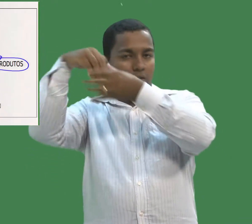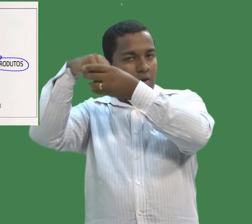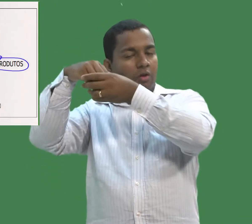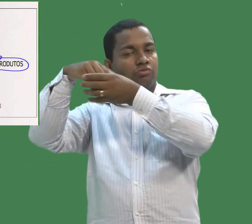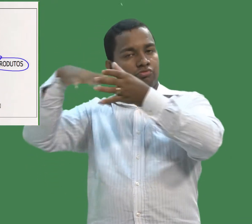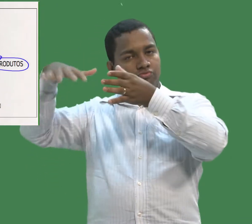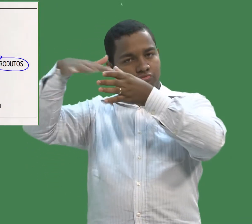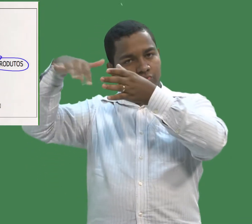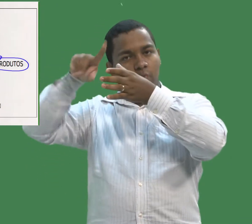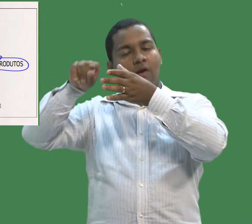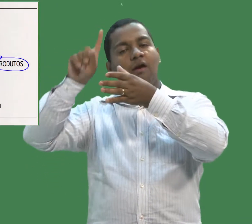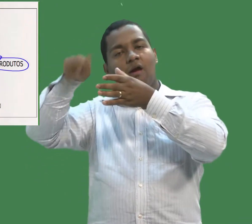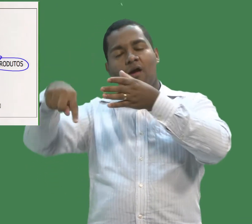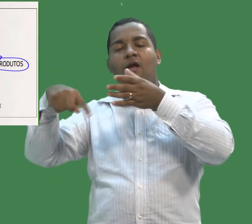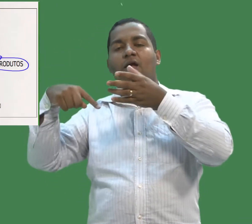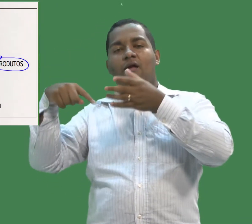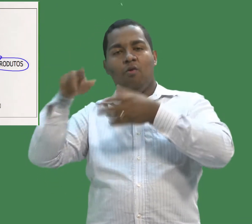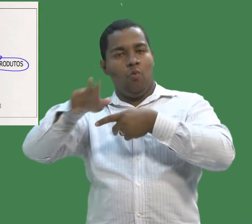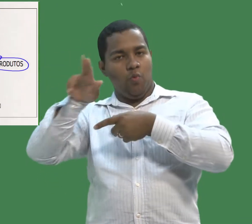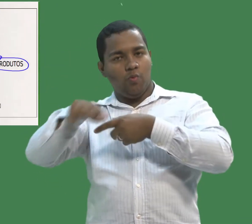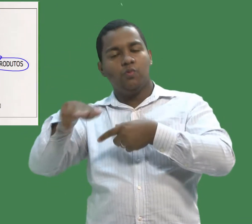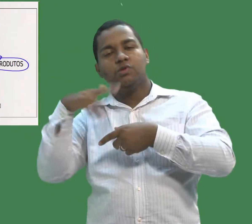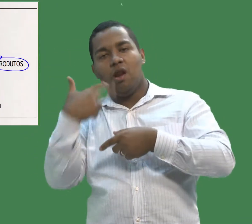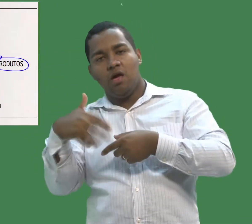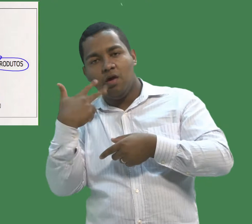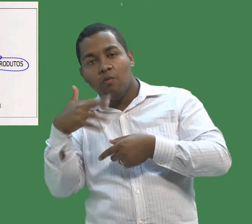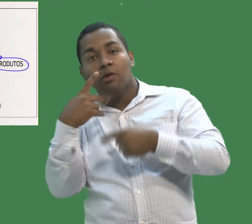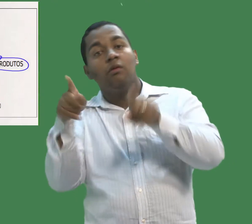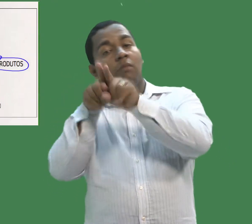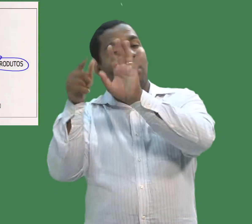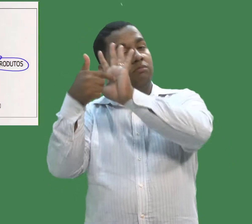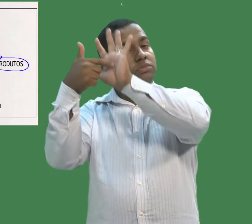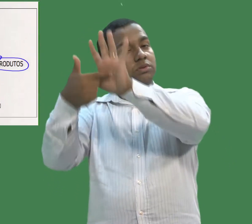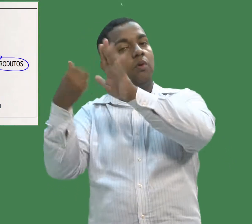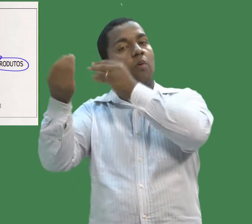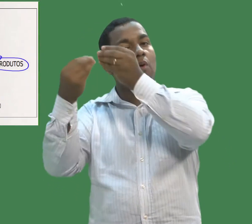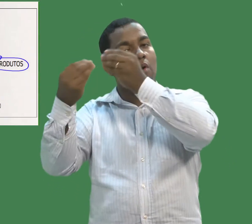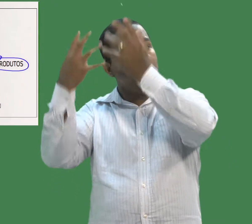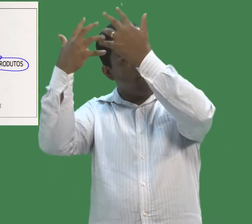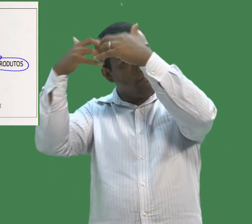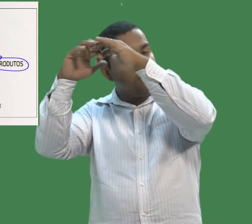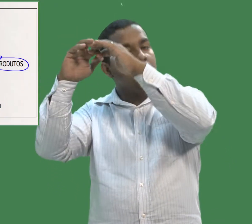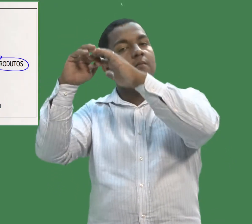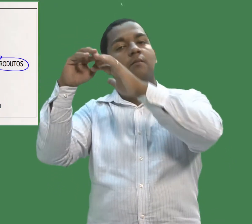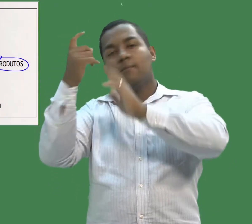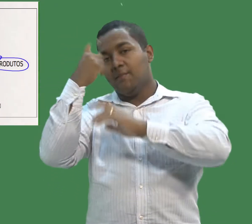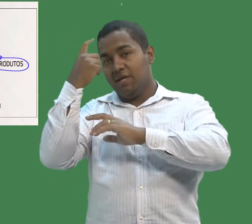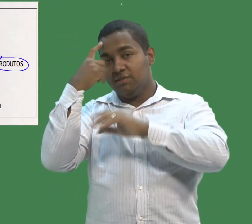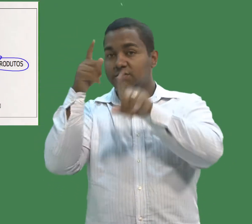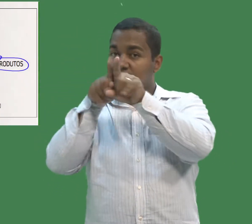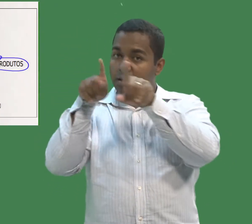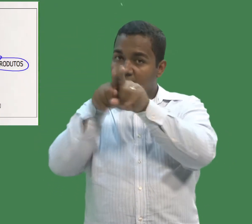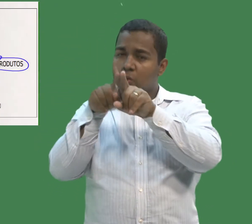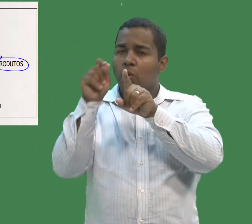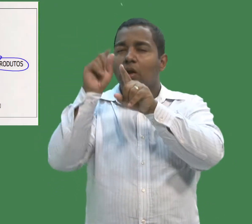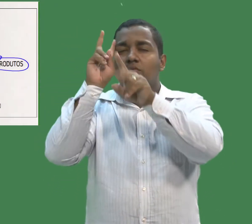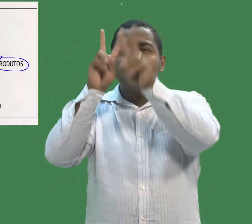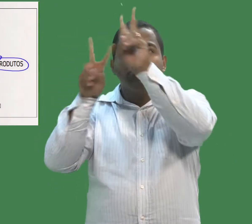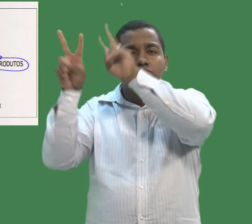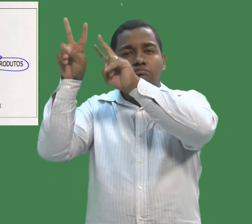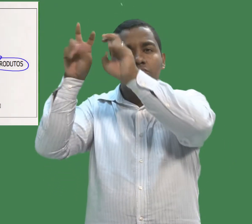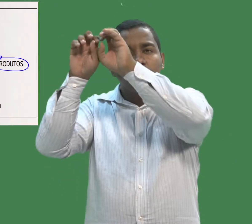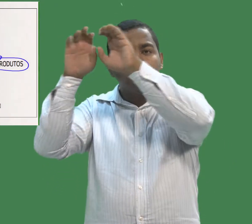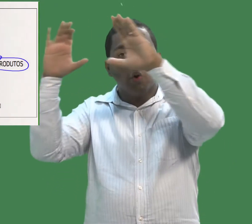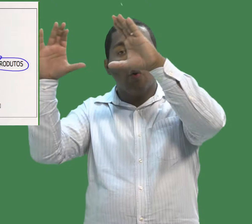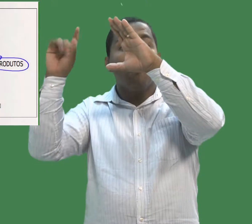Vai existir ideias que vai fazer parte já do falante, né, do usuário da língua, e ele também vai fazer uma representação mental daquilo que ele está observando, daquilo que ele